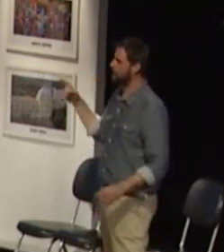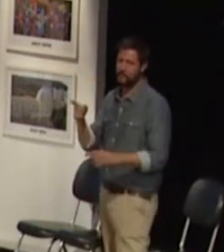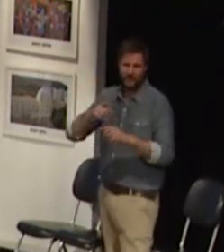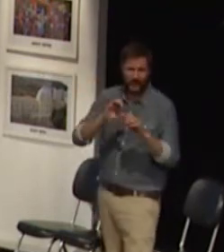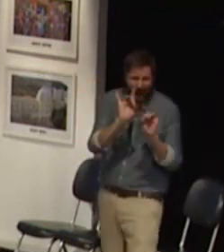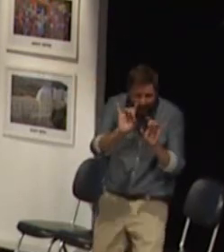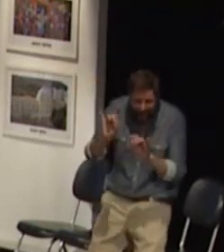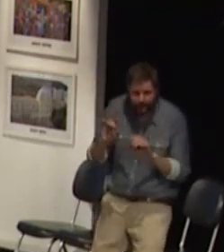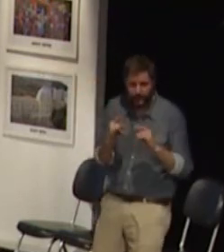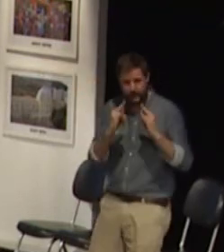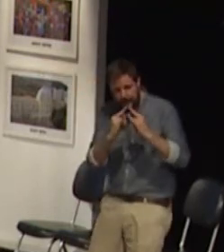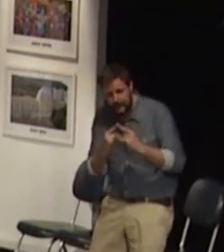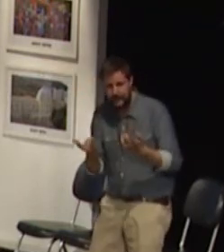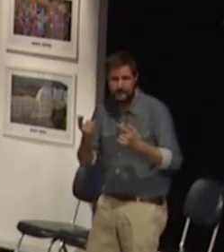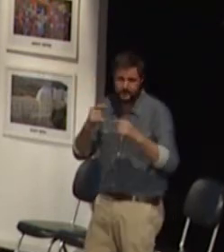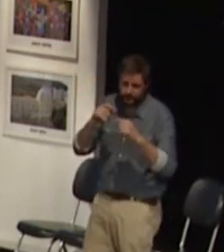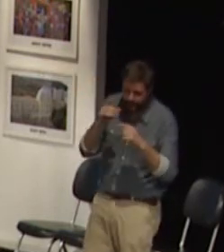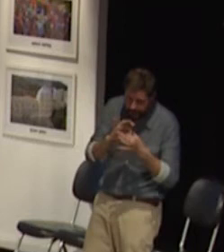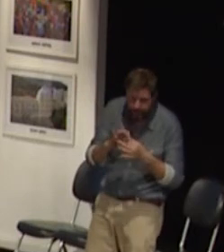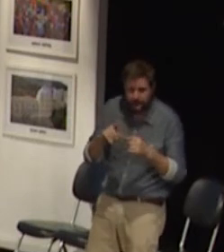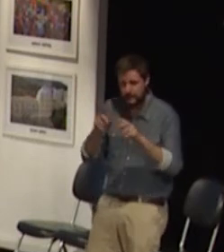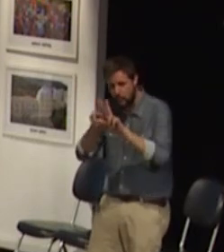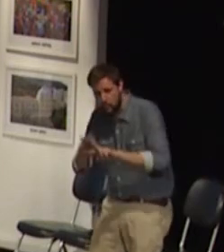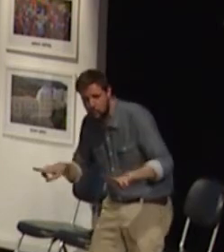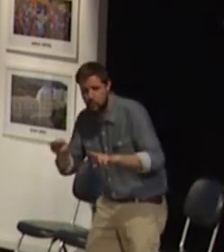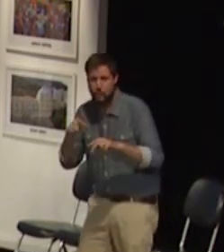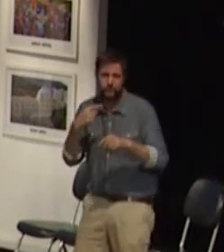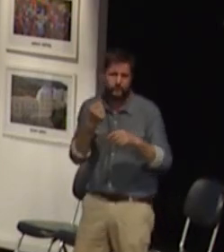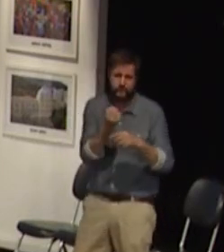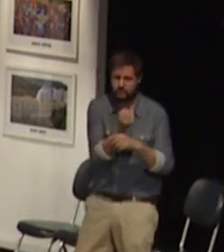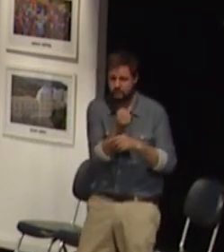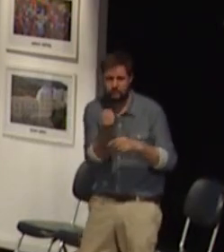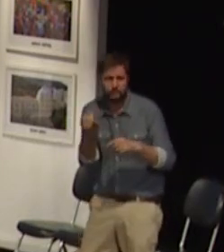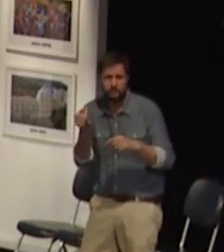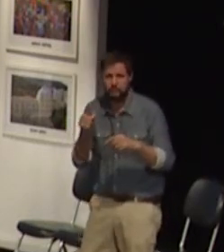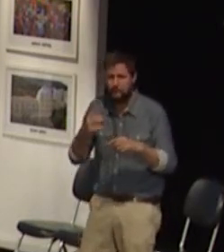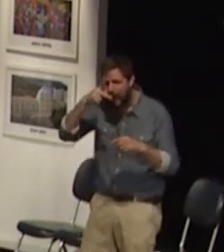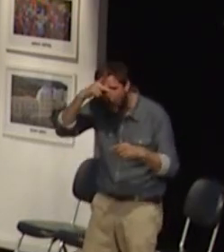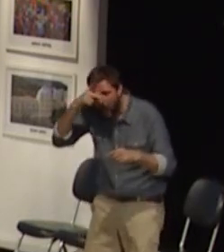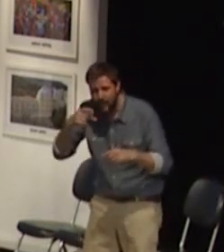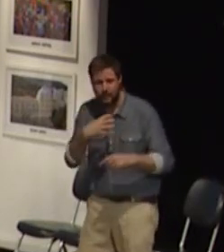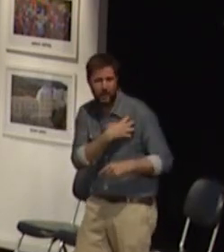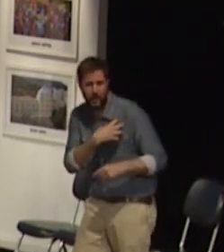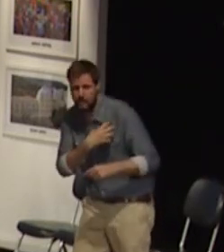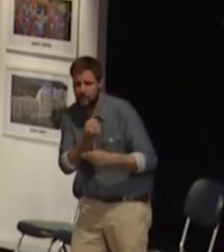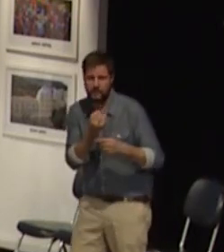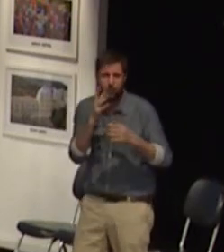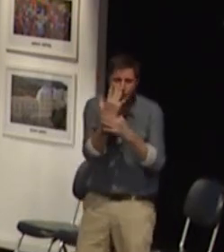Aí sim, né? Se por exemplo, INES, FENES, UFSC, né, em Pelotas,